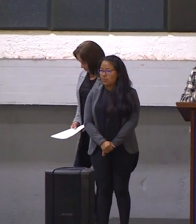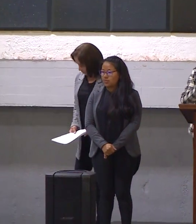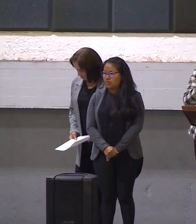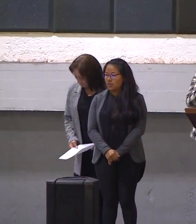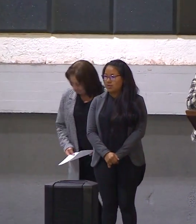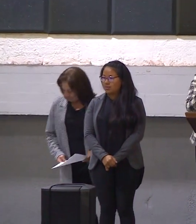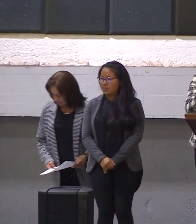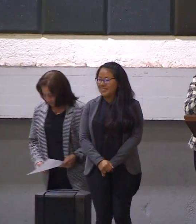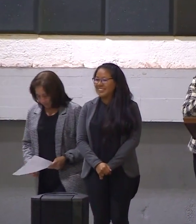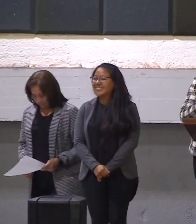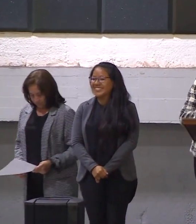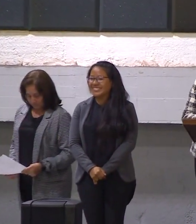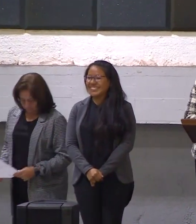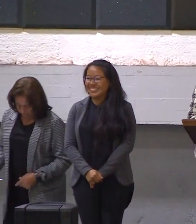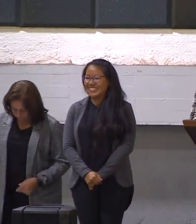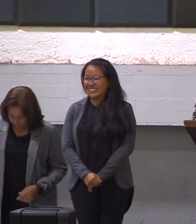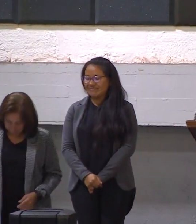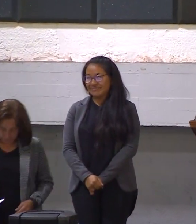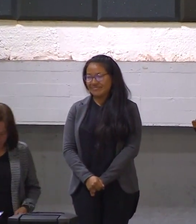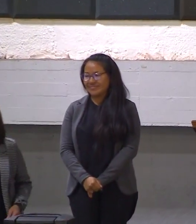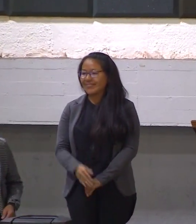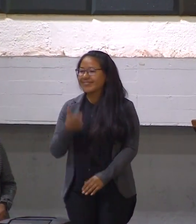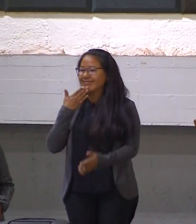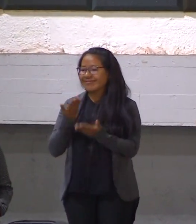muy buenos días para todos